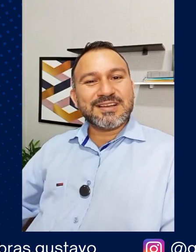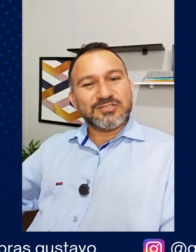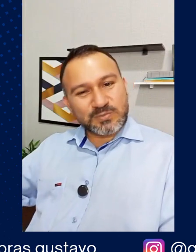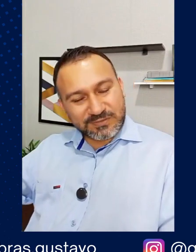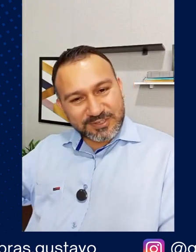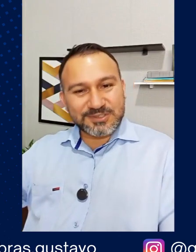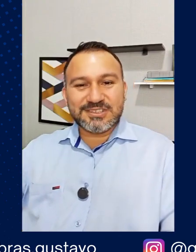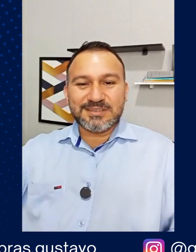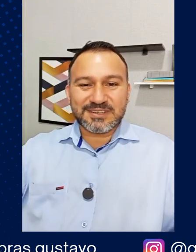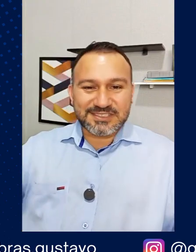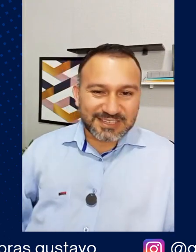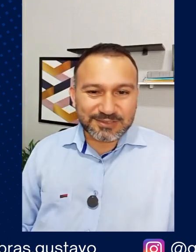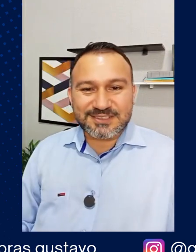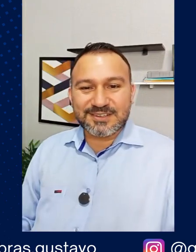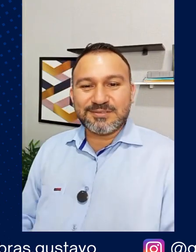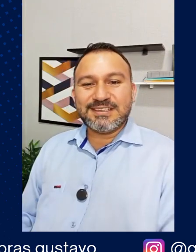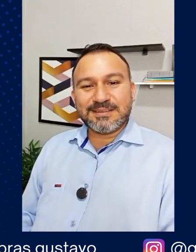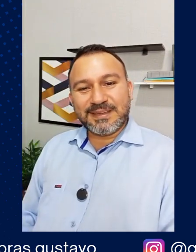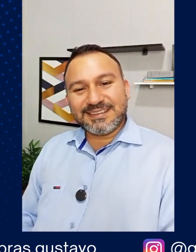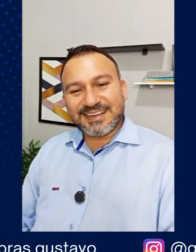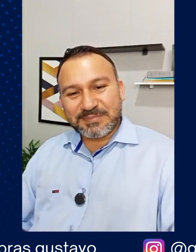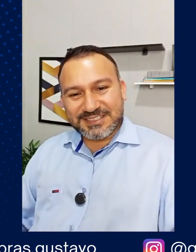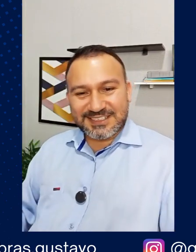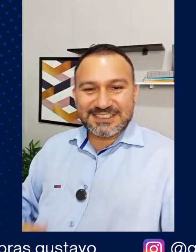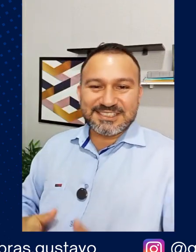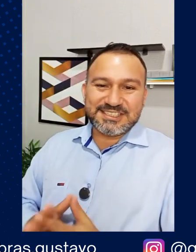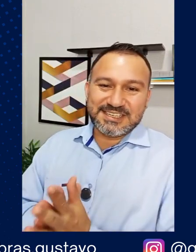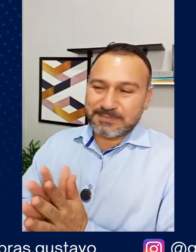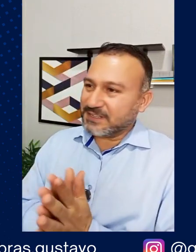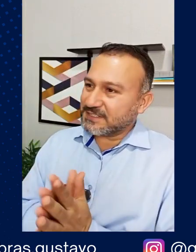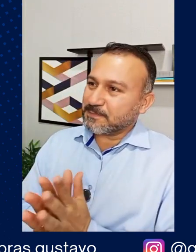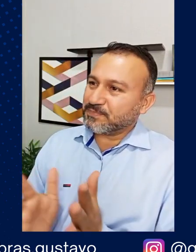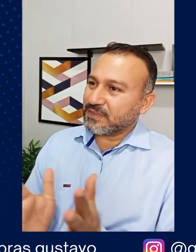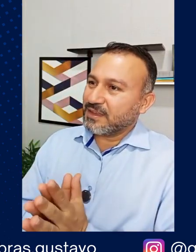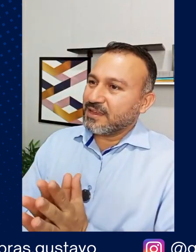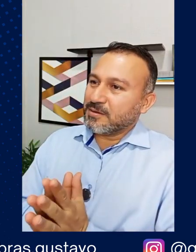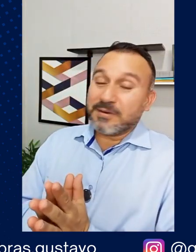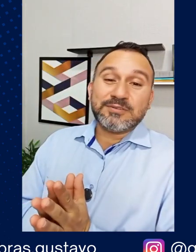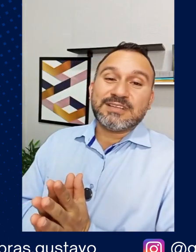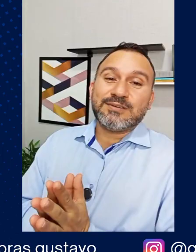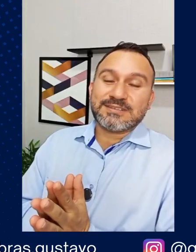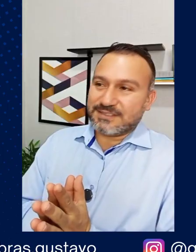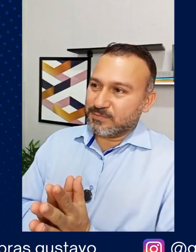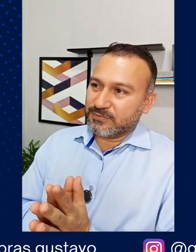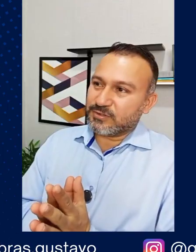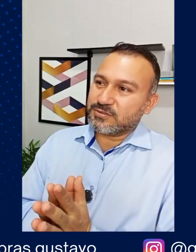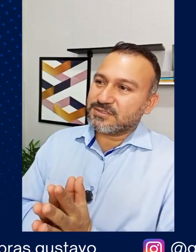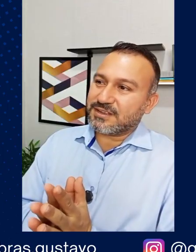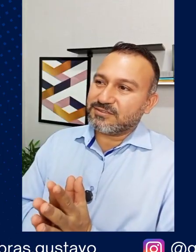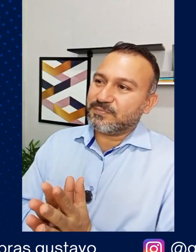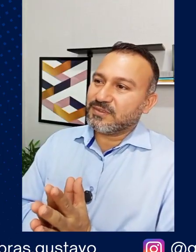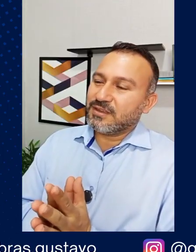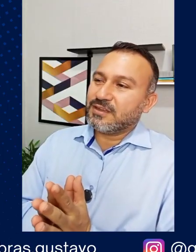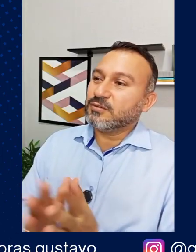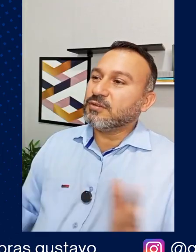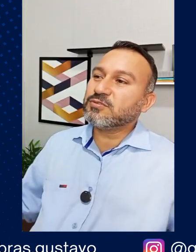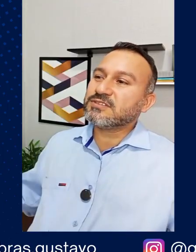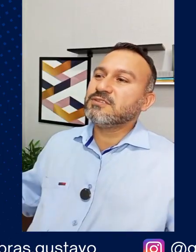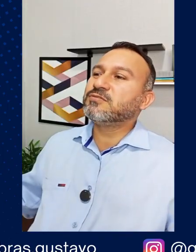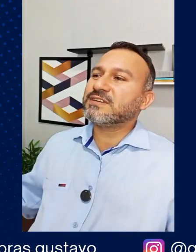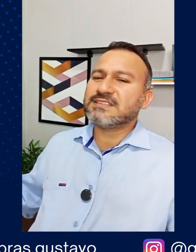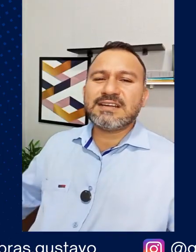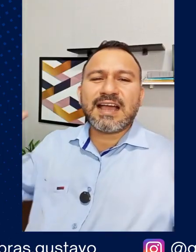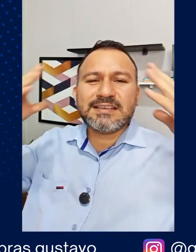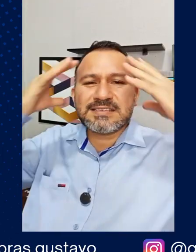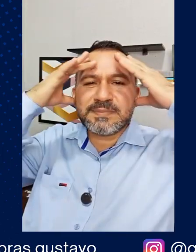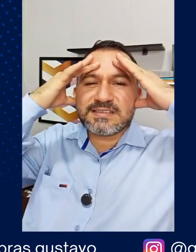nome é Gustavo, sou professor de Libras, de tradução e também intérprete de Libras. Me perguntaram assim, professor Gustavo, eu não